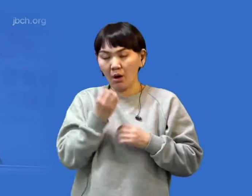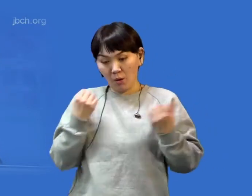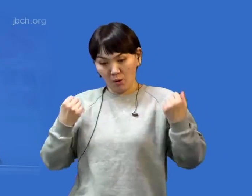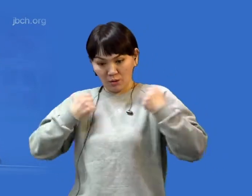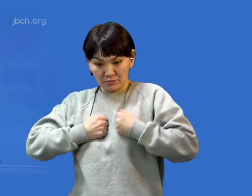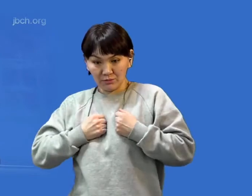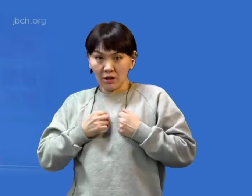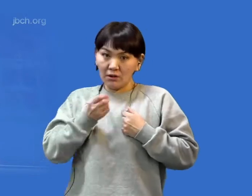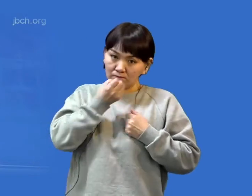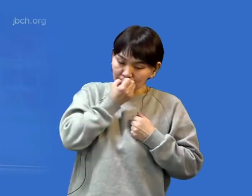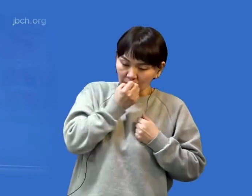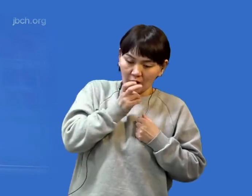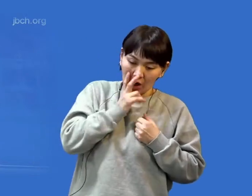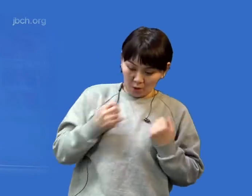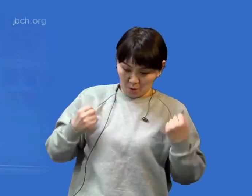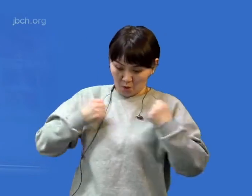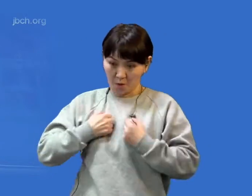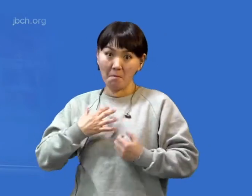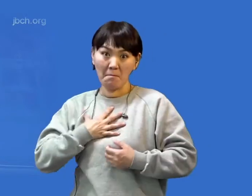хувцхонроо сэтгэл ангалуун байх гэсэн.